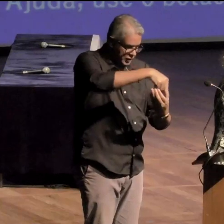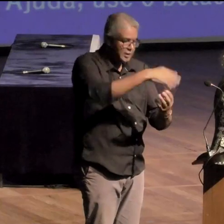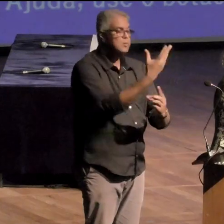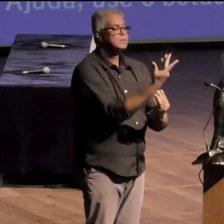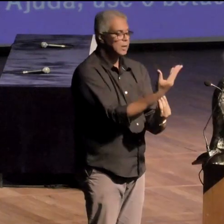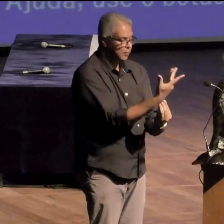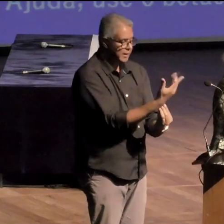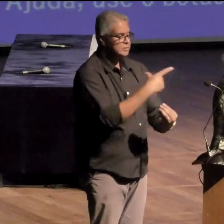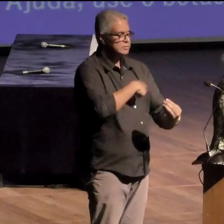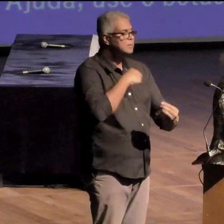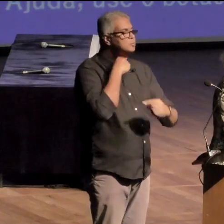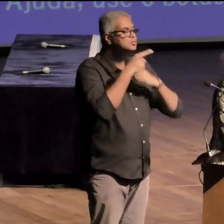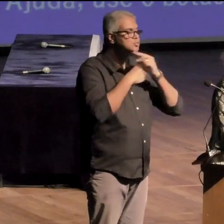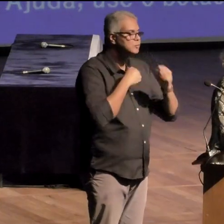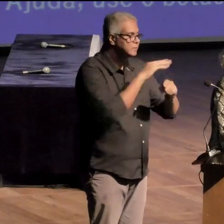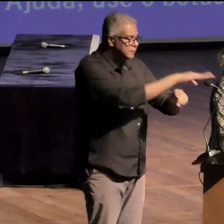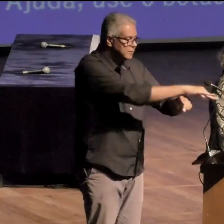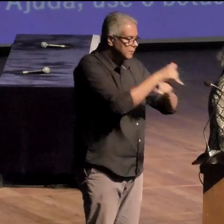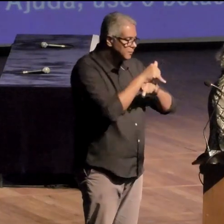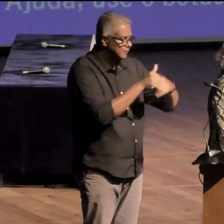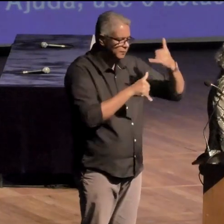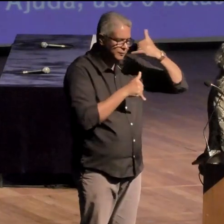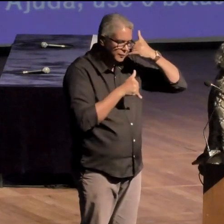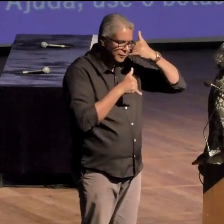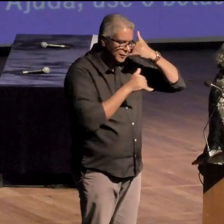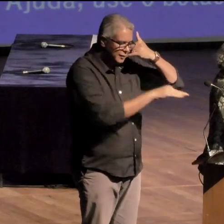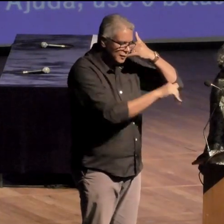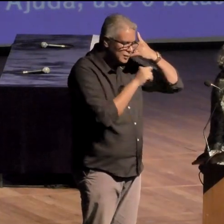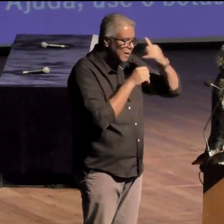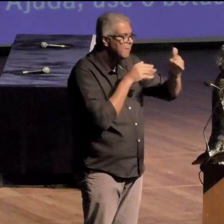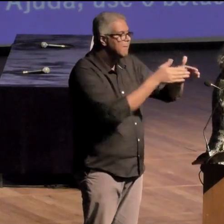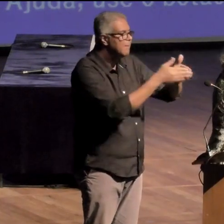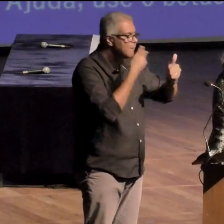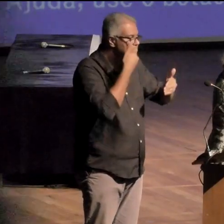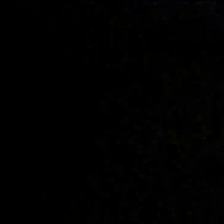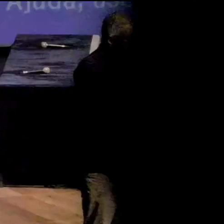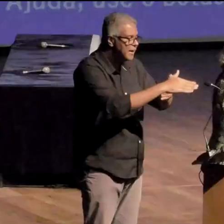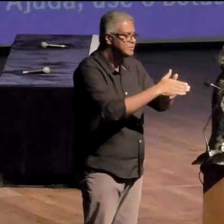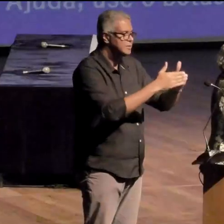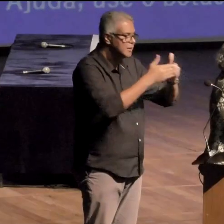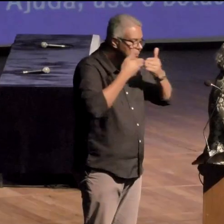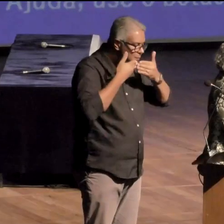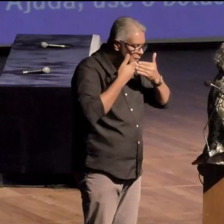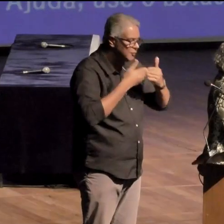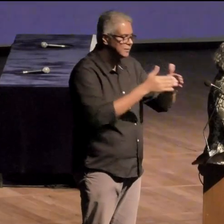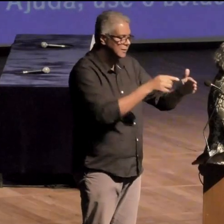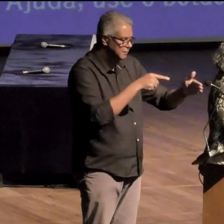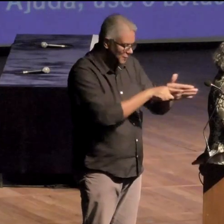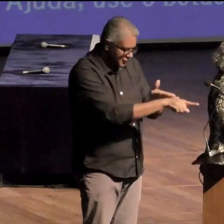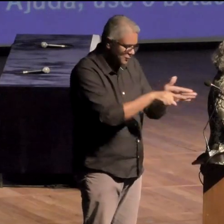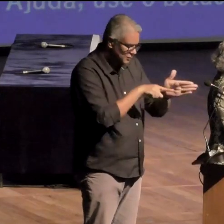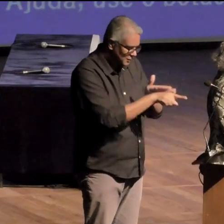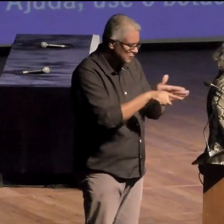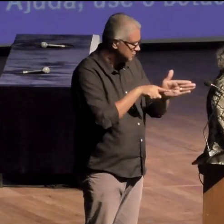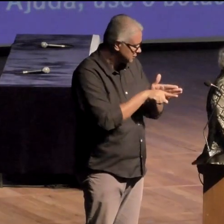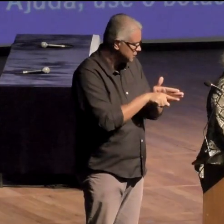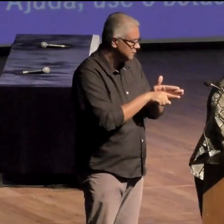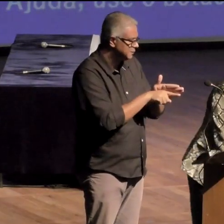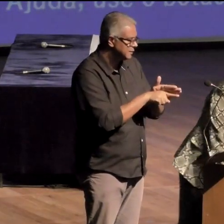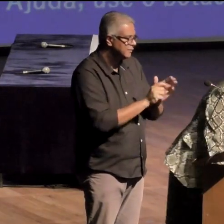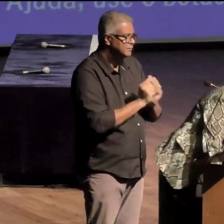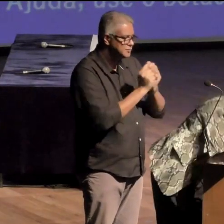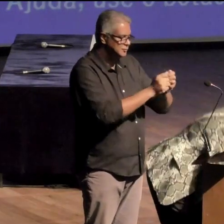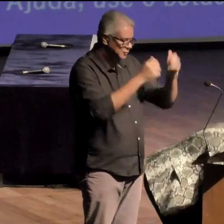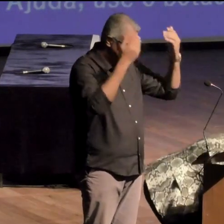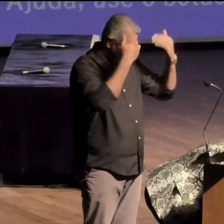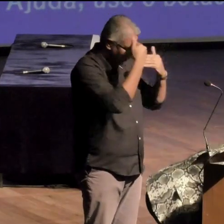tem uma dúvida a gente passa a mão no telefone e pede pergunta e vamos juntos na alerj para questão disso tá bom Obrigada